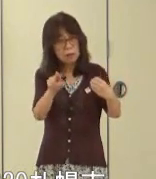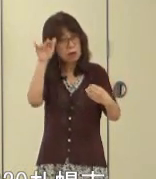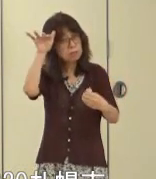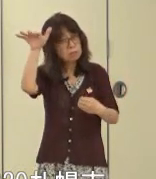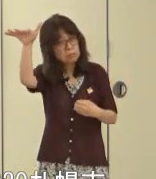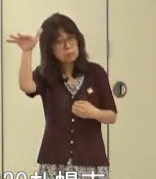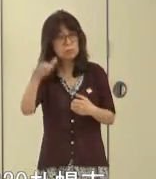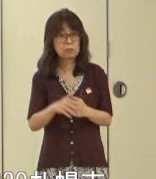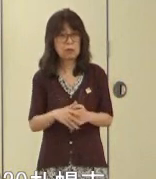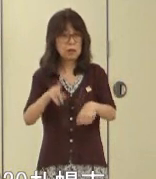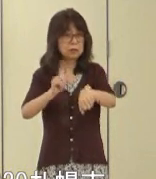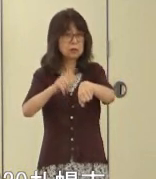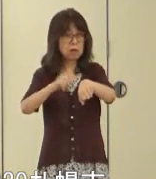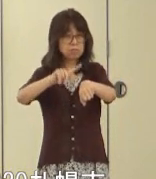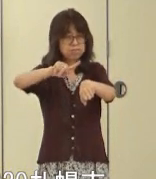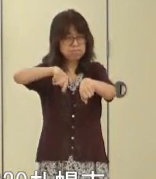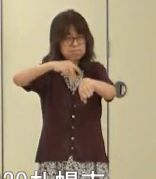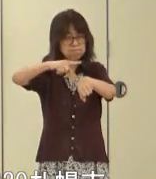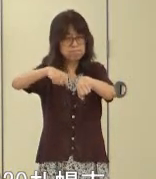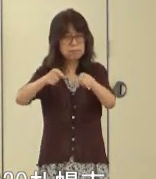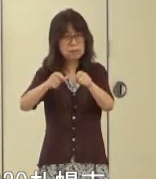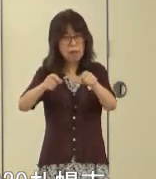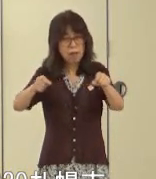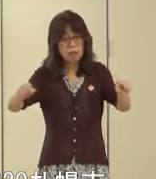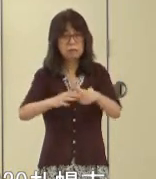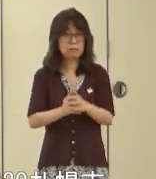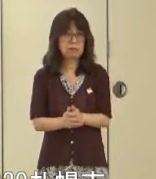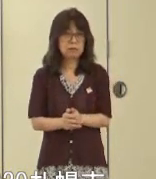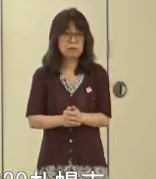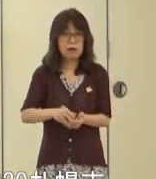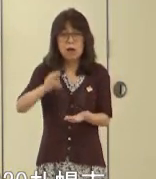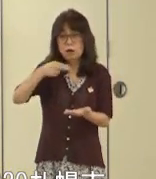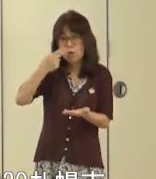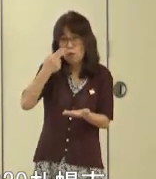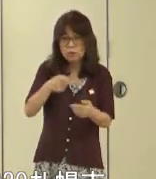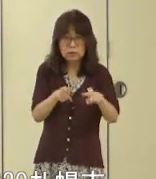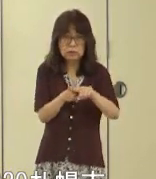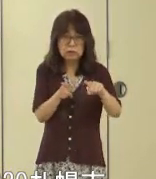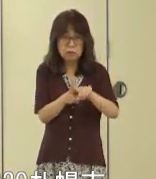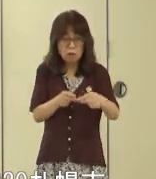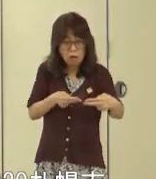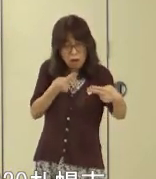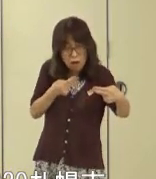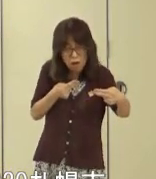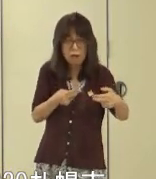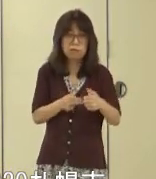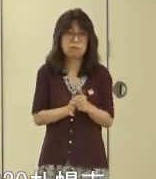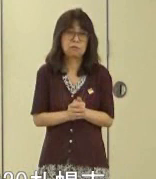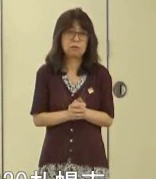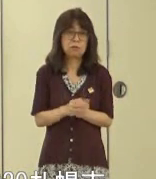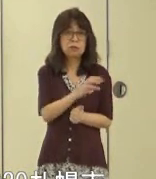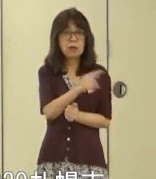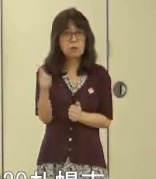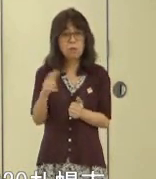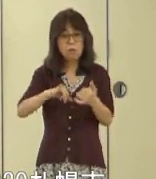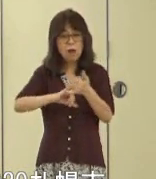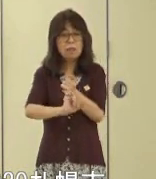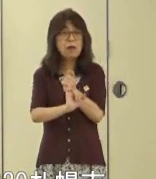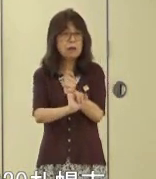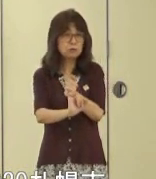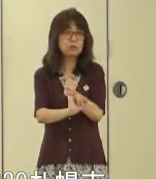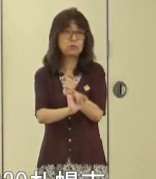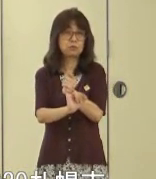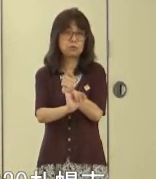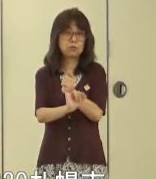あ、長時間になりがちだったりですね、まあ、料理を一緒に取ったりというようなことで、まあ、これは必ずしも先